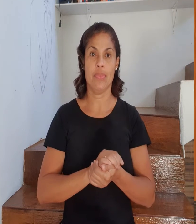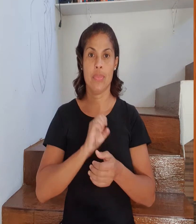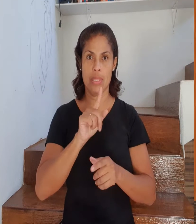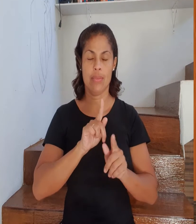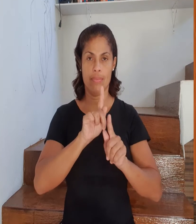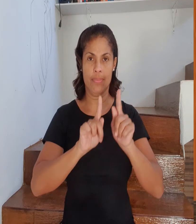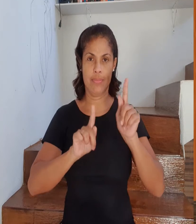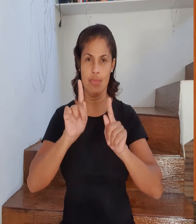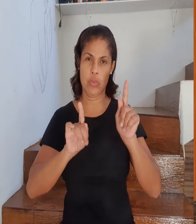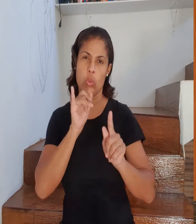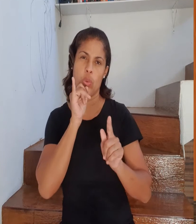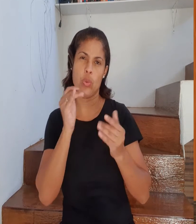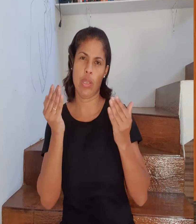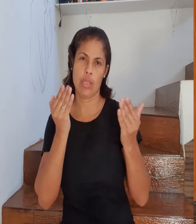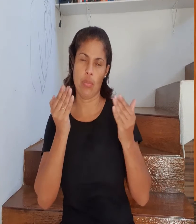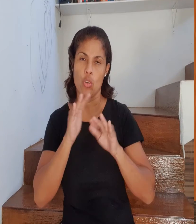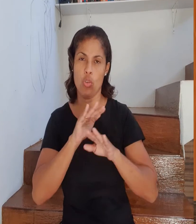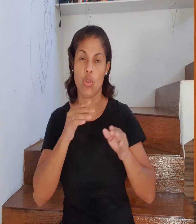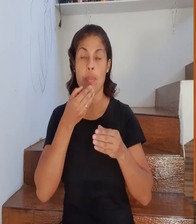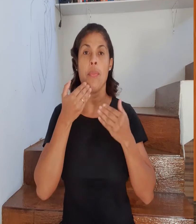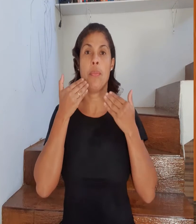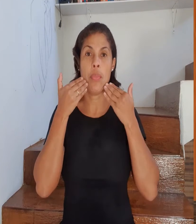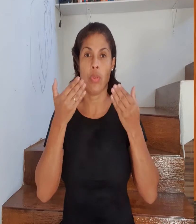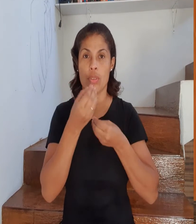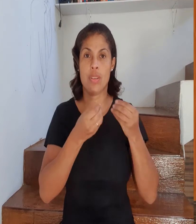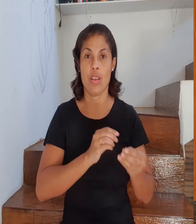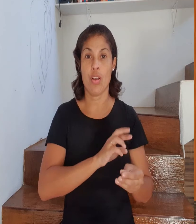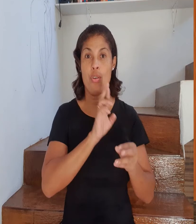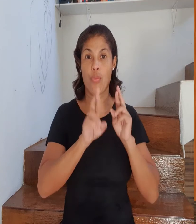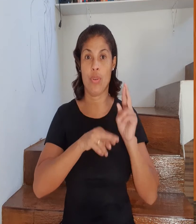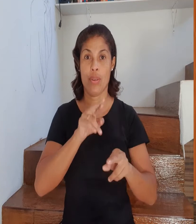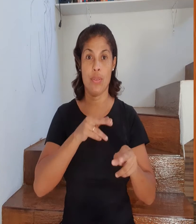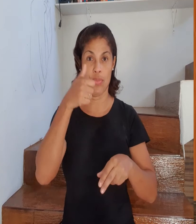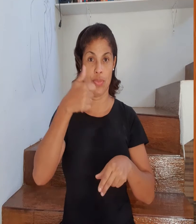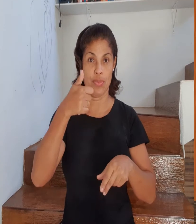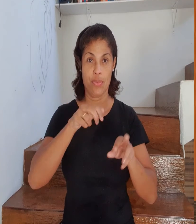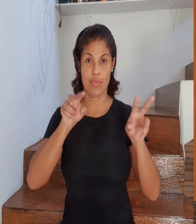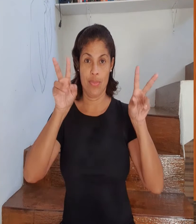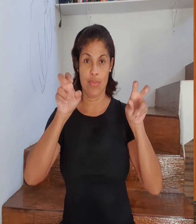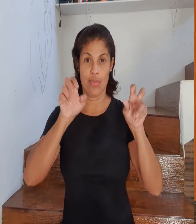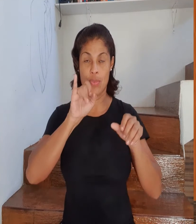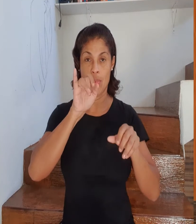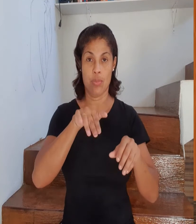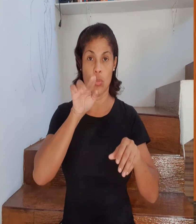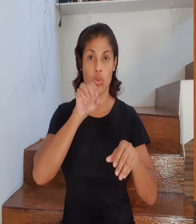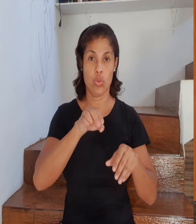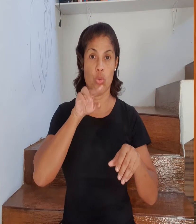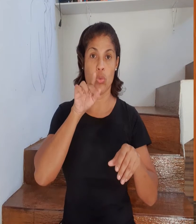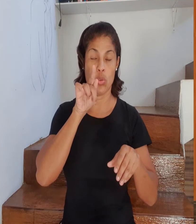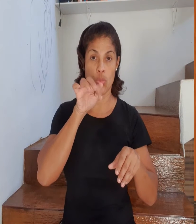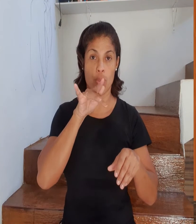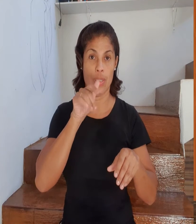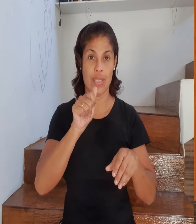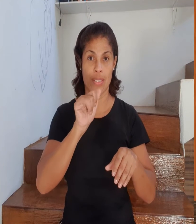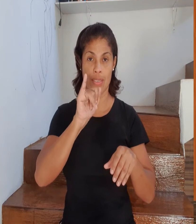Se construirmos um gráfico hipotético para representarmos a resposta primária, correlacionando o título de